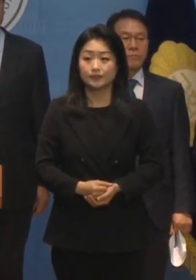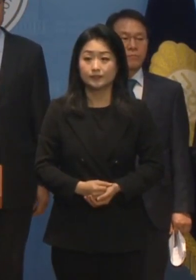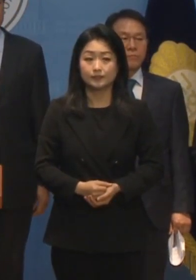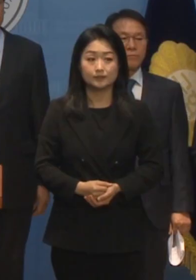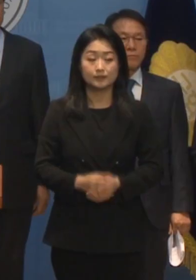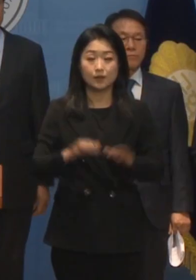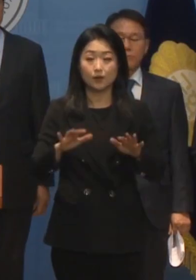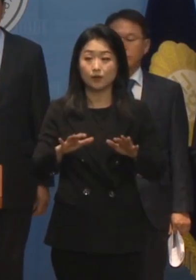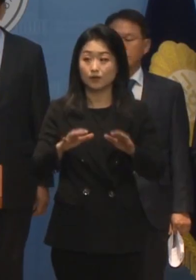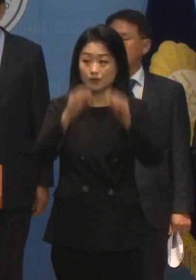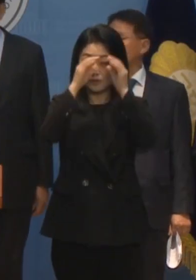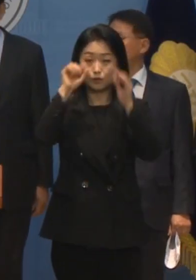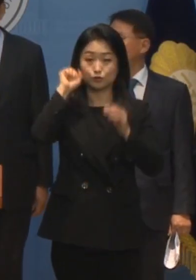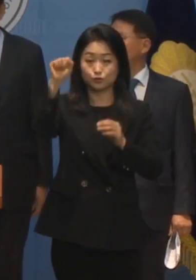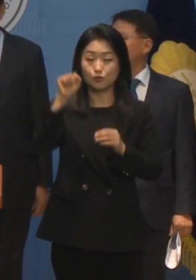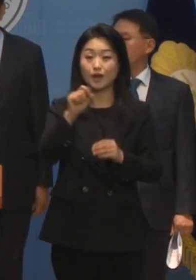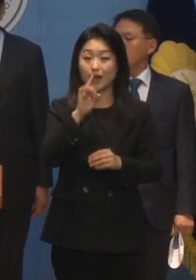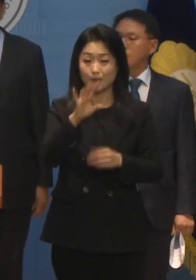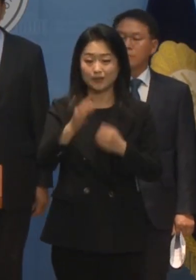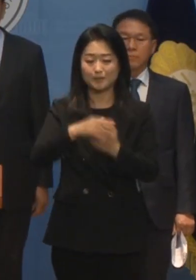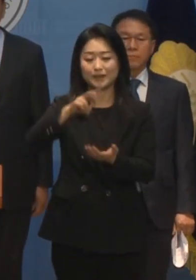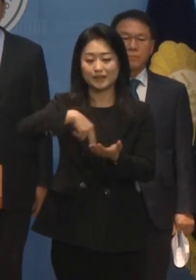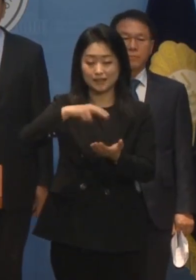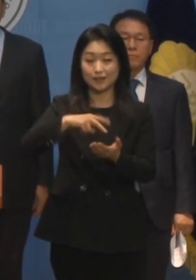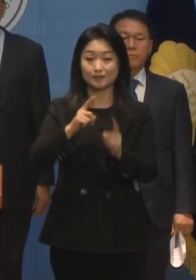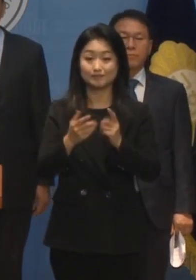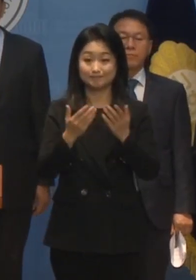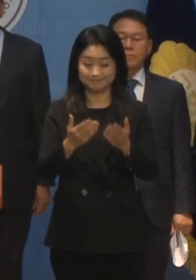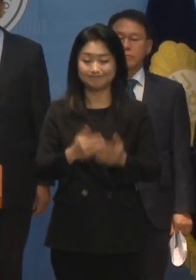그렇습니까? 읽기만 하겠습니다.